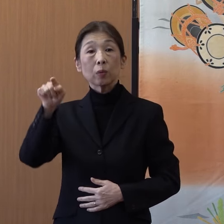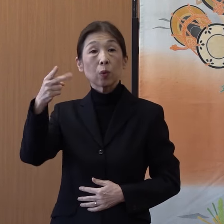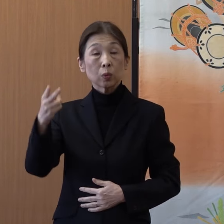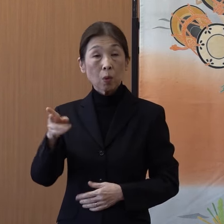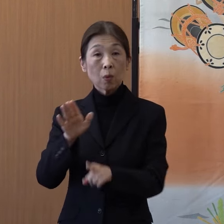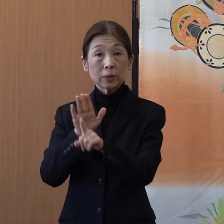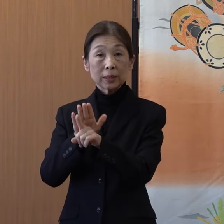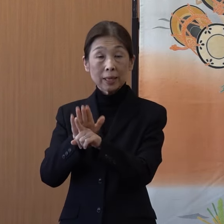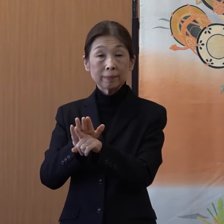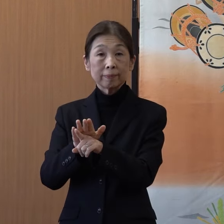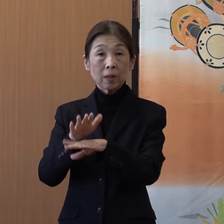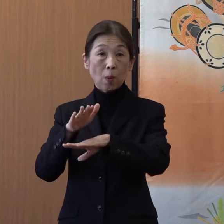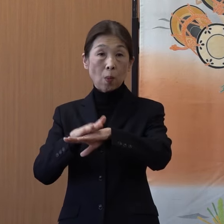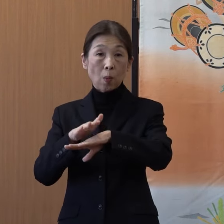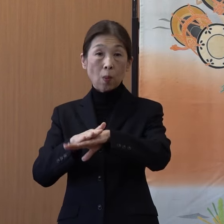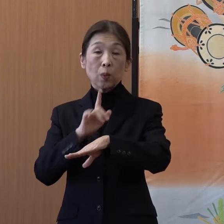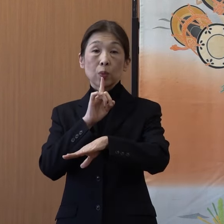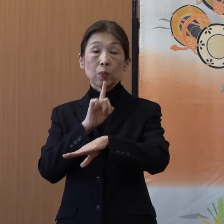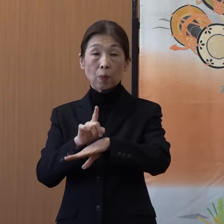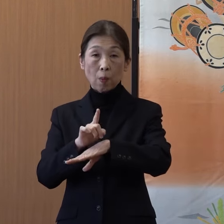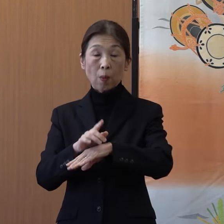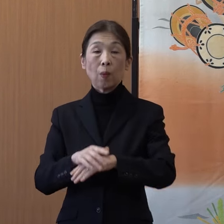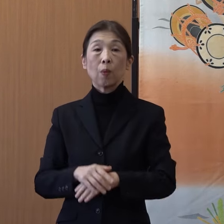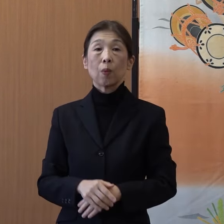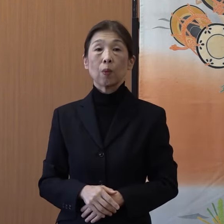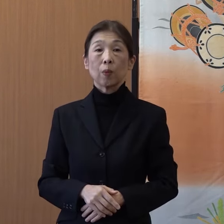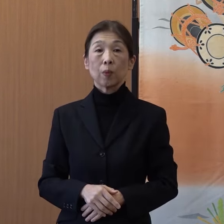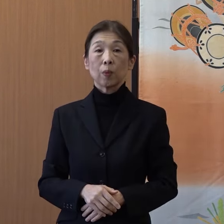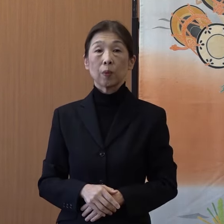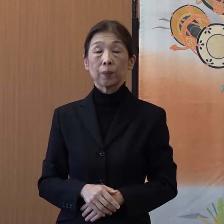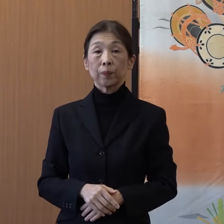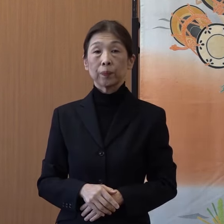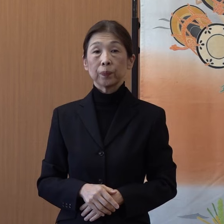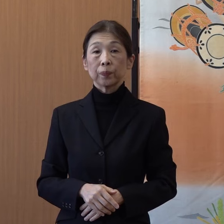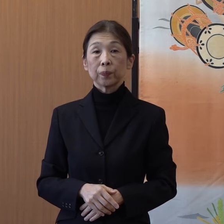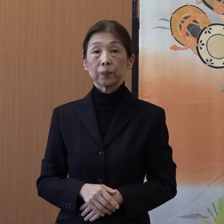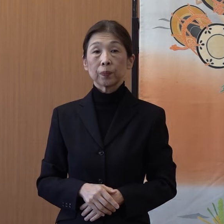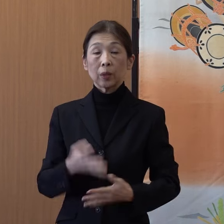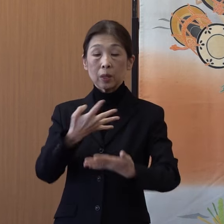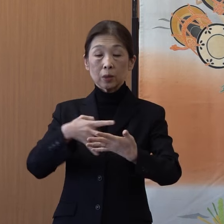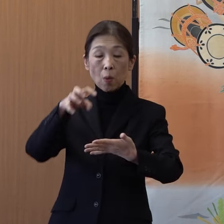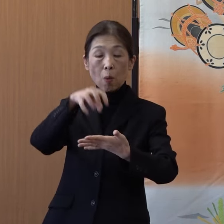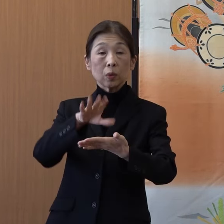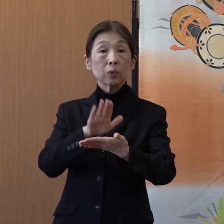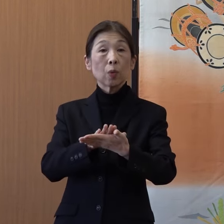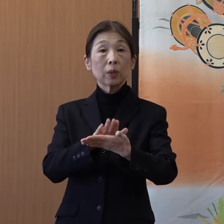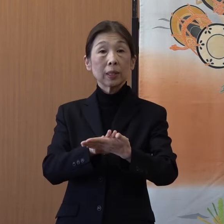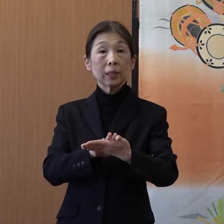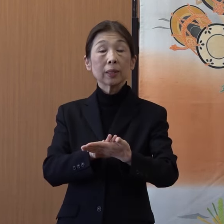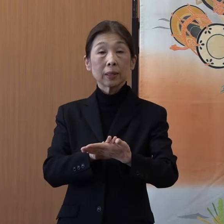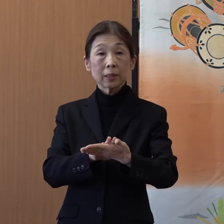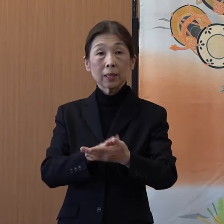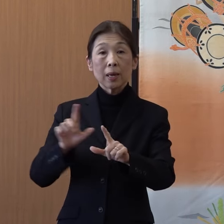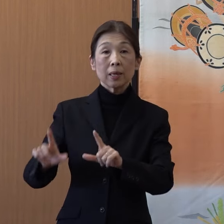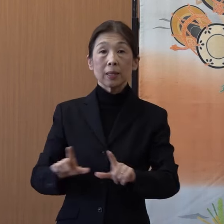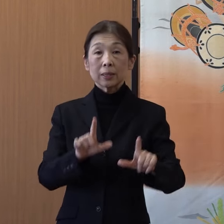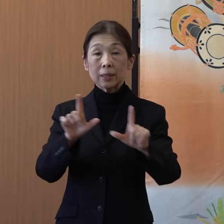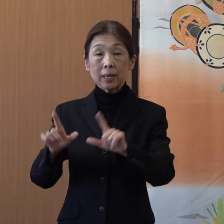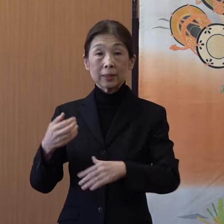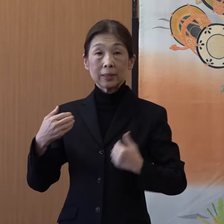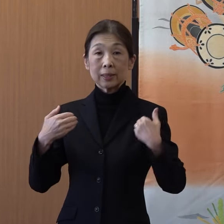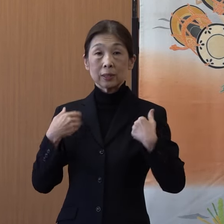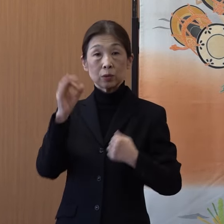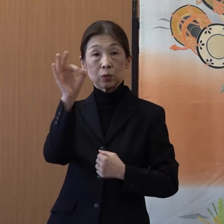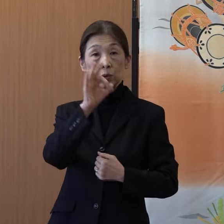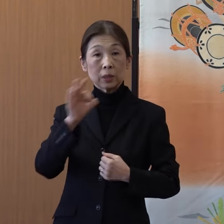支援策についてでありますが表に掲載のとおり被災者の生活必需品